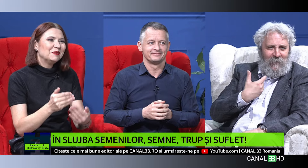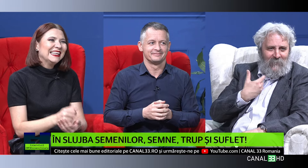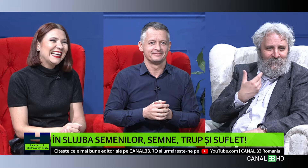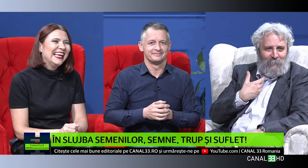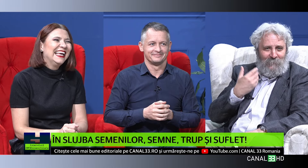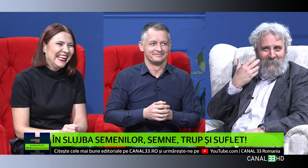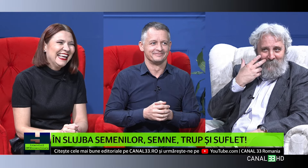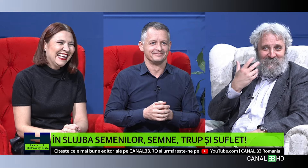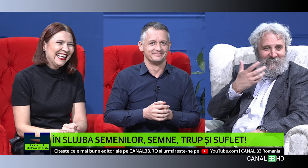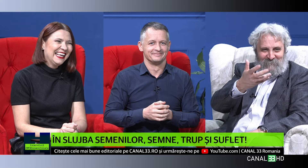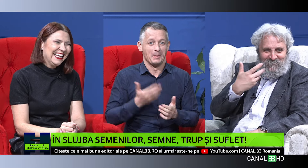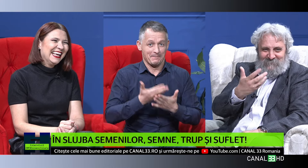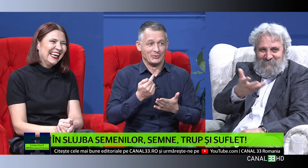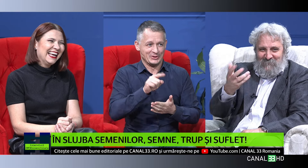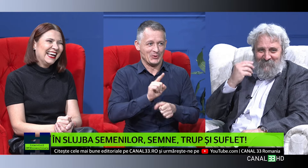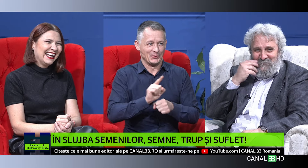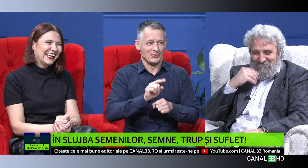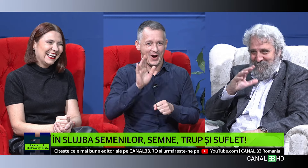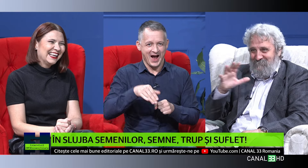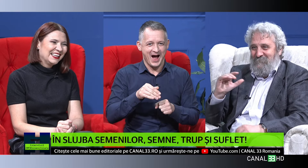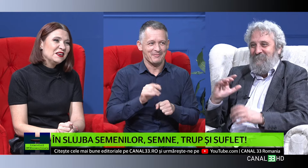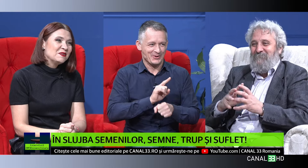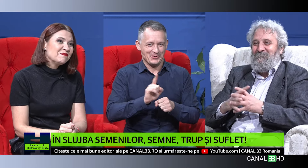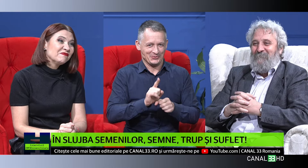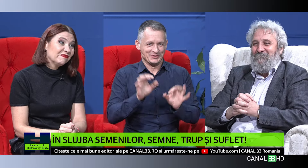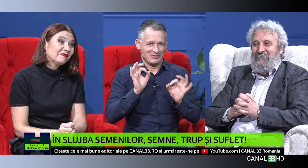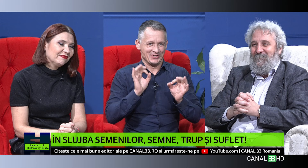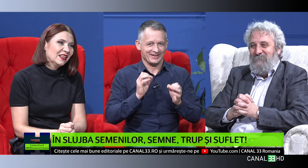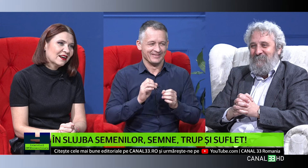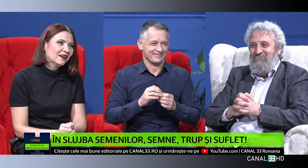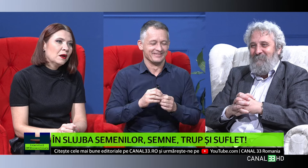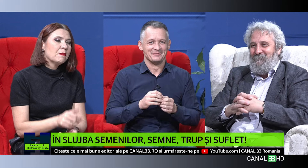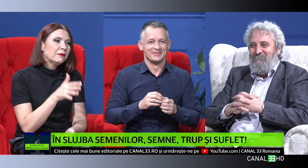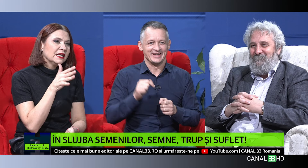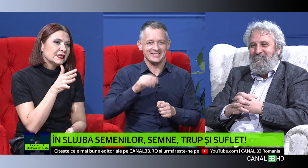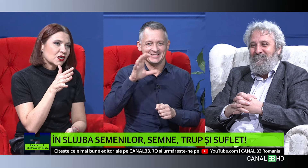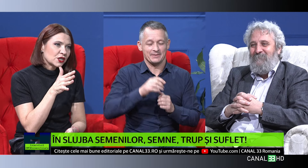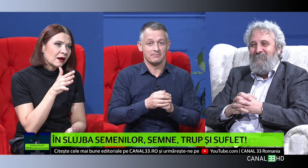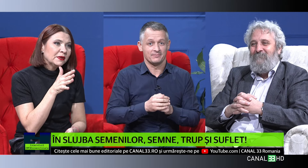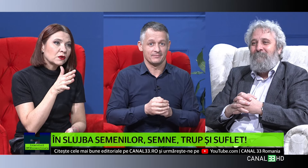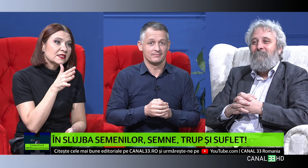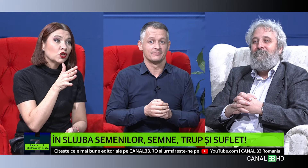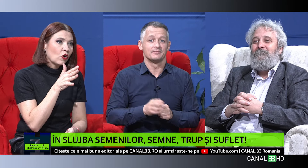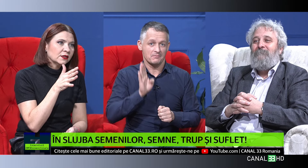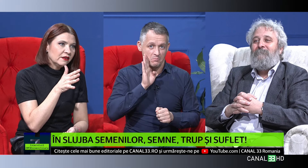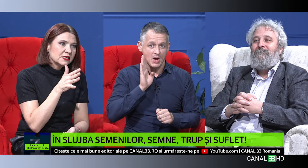moment... Am înrechizit în seara asta să înțelegem toate bine, așa? Da. Mamă este așa pentru că este talkative,